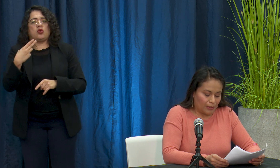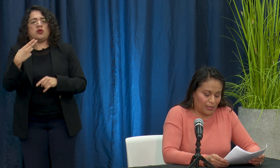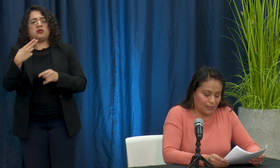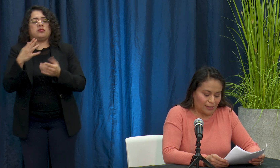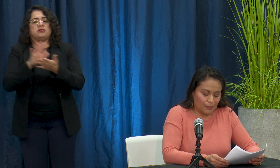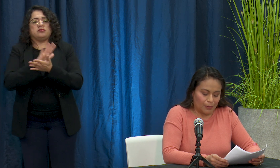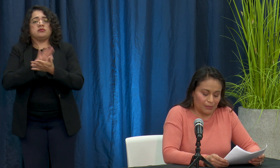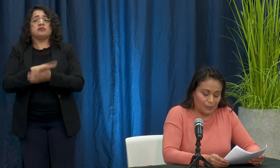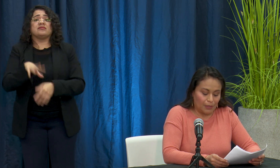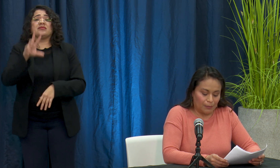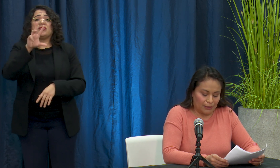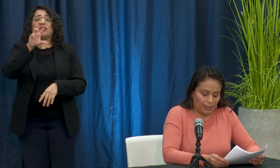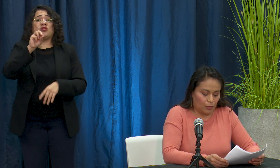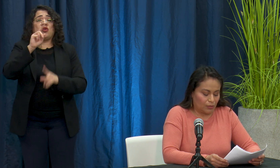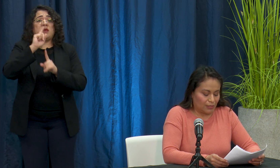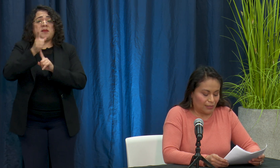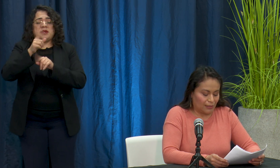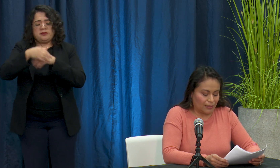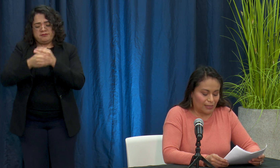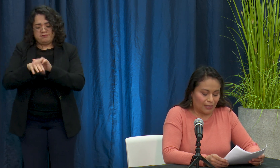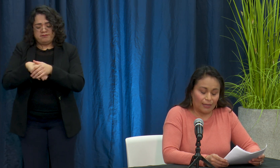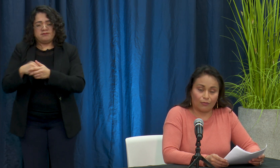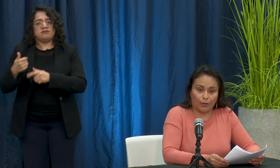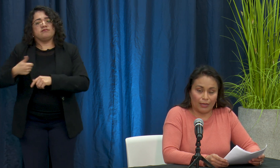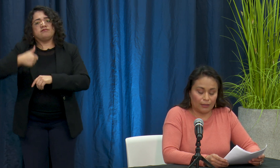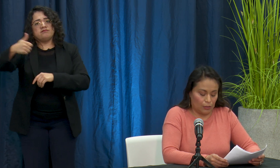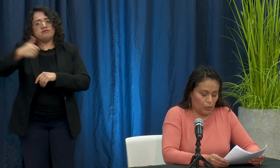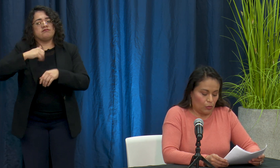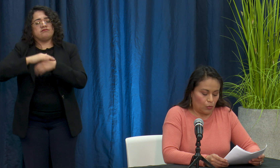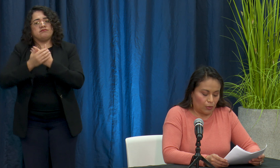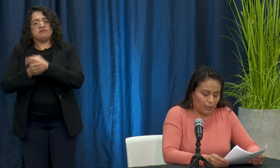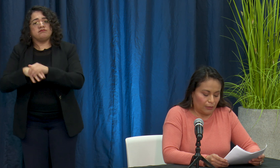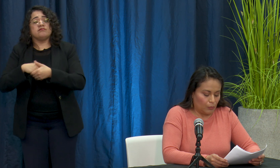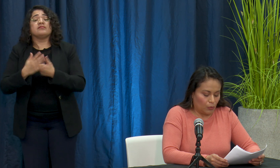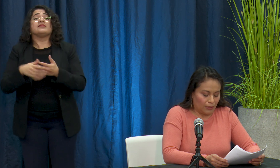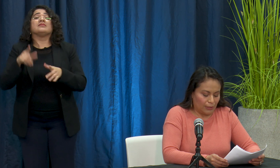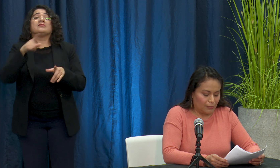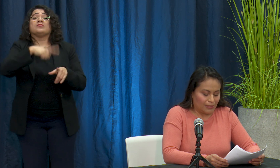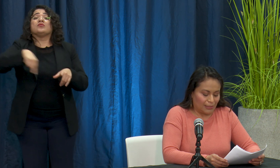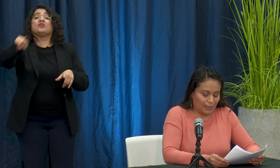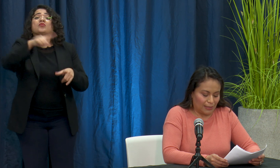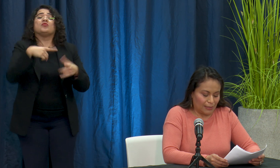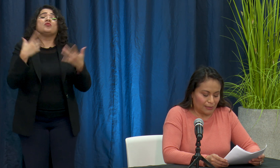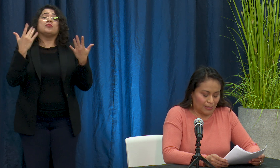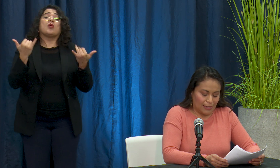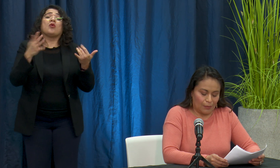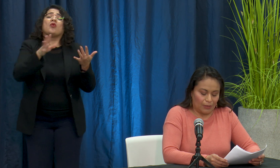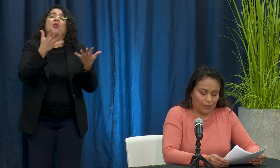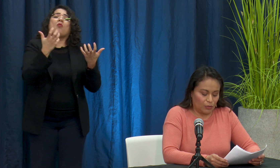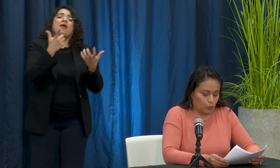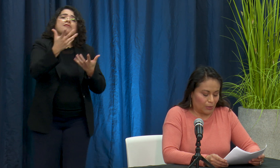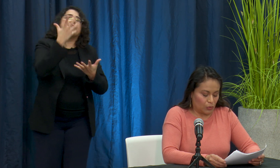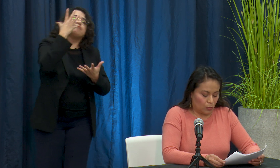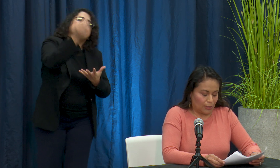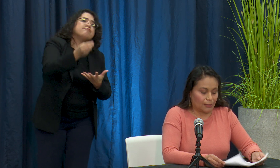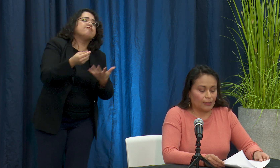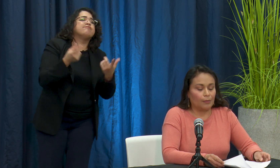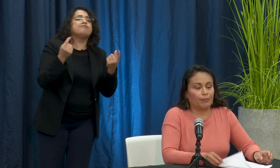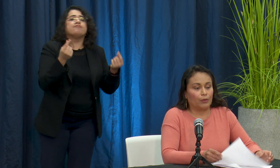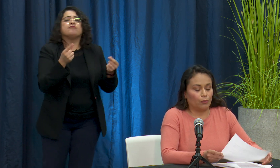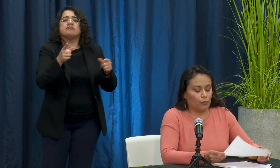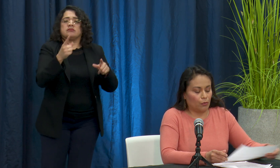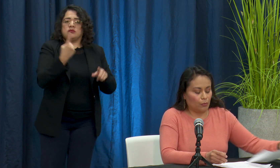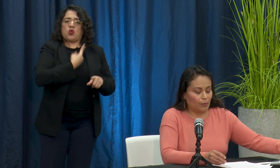de salvo en casa sí permite que los residentes salgan afuera, corran, monten bicicletas, caminar sus